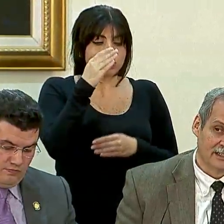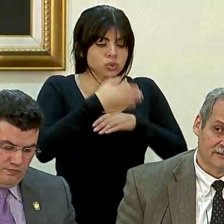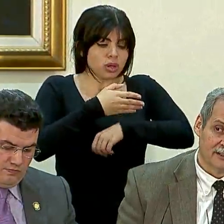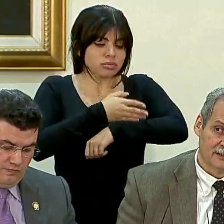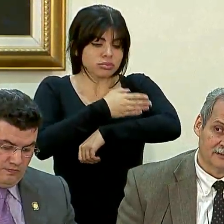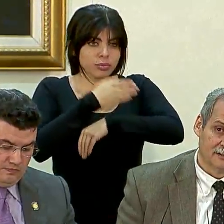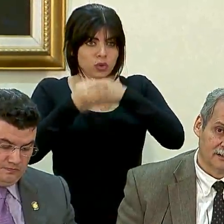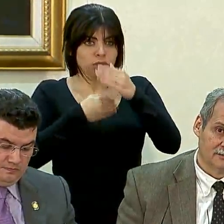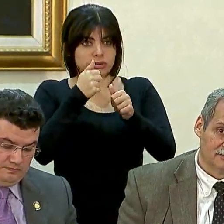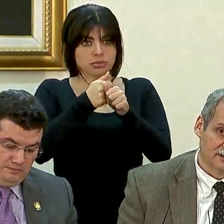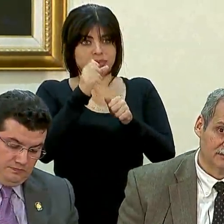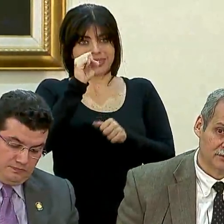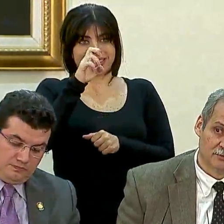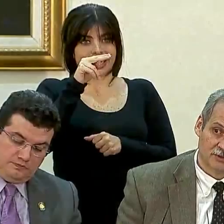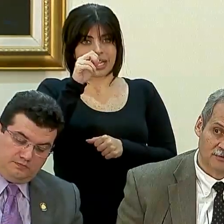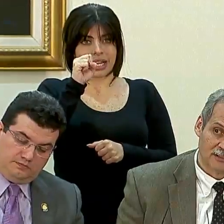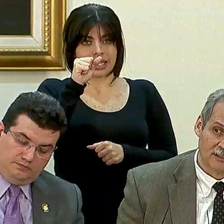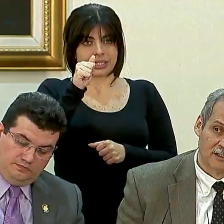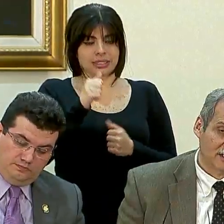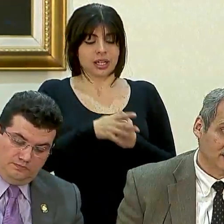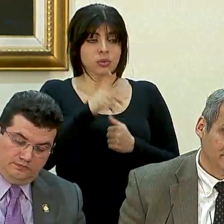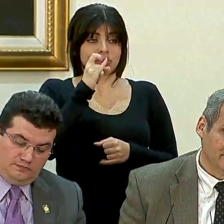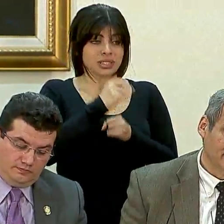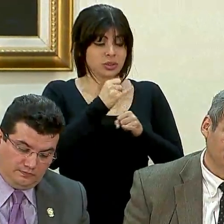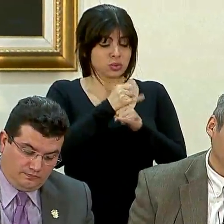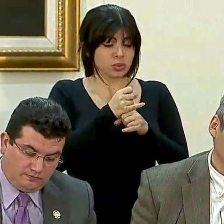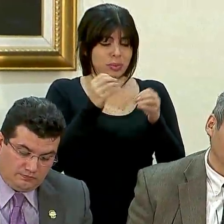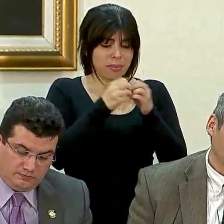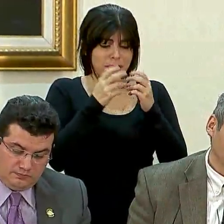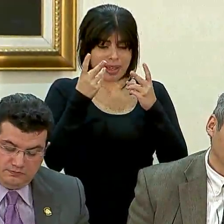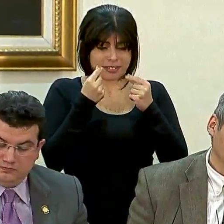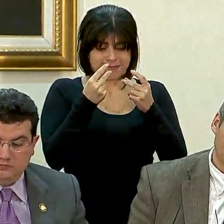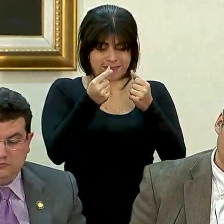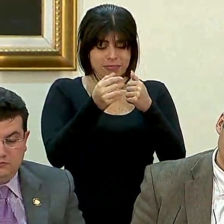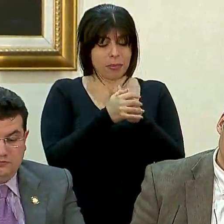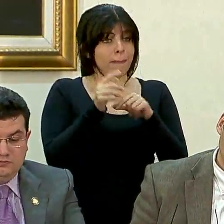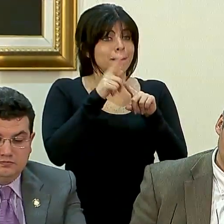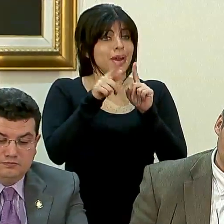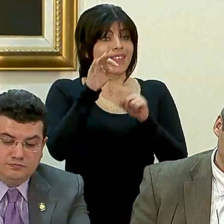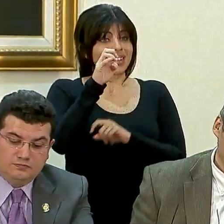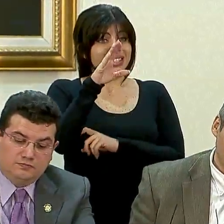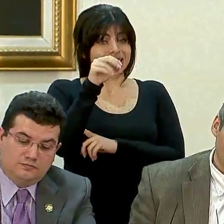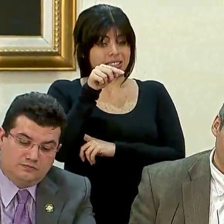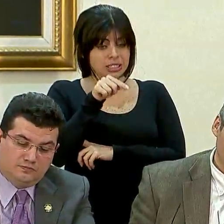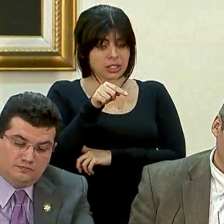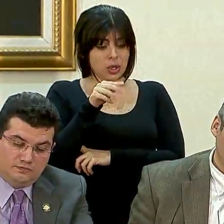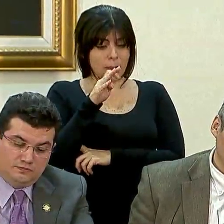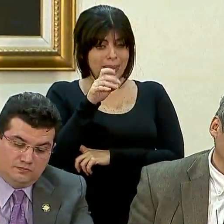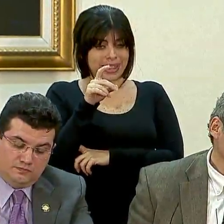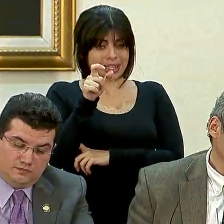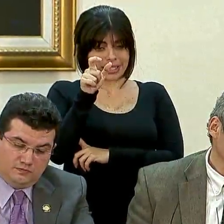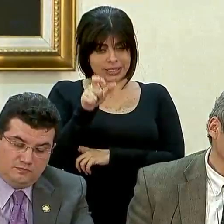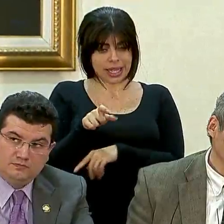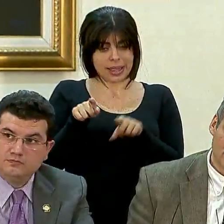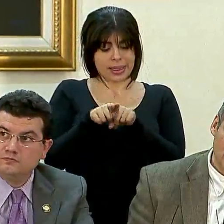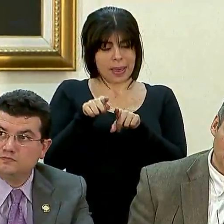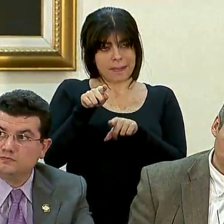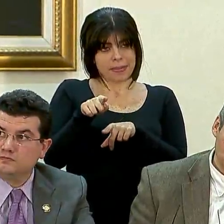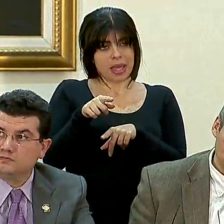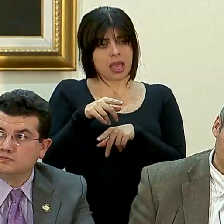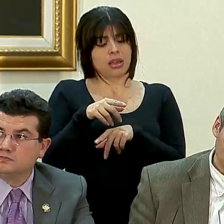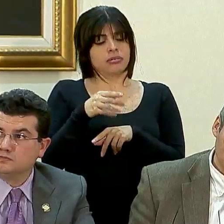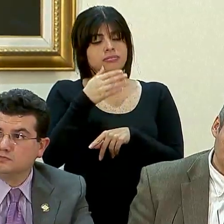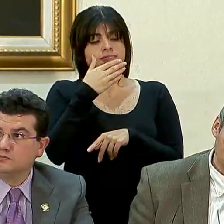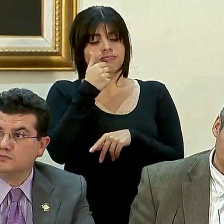del SENASA, ¿verdad? Es una institución mucho más eficiente. Don Francisco Alanés está también empeñado en mejorar